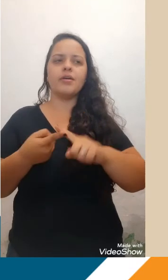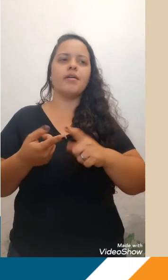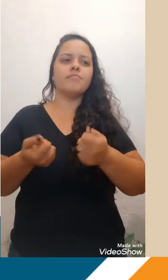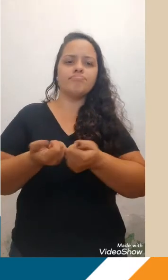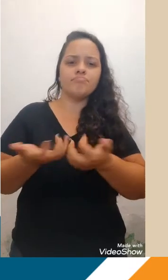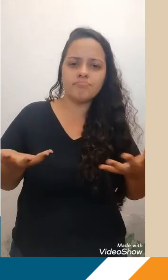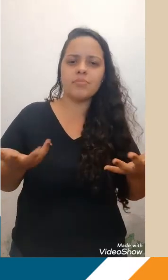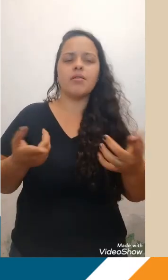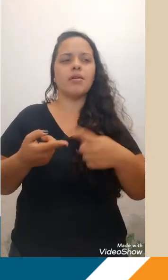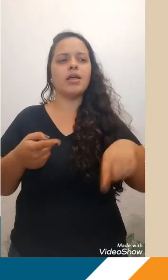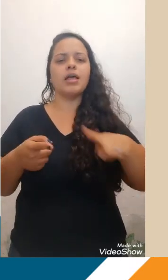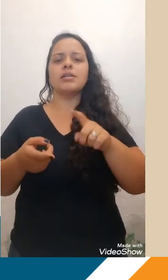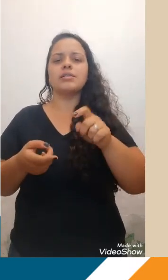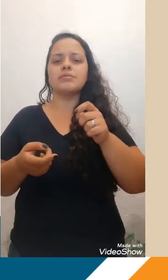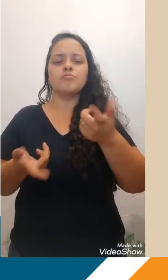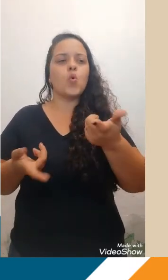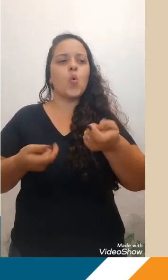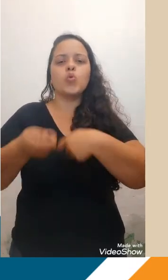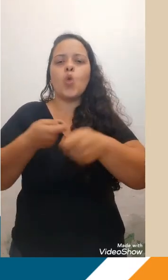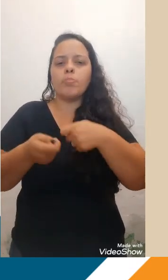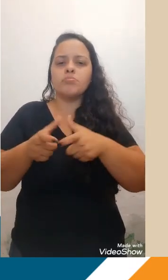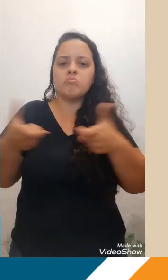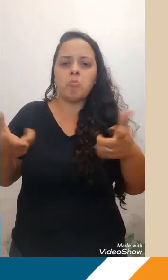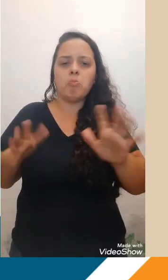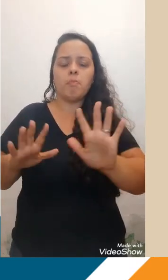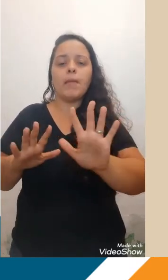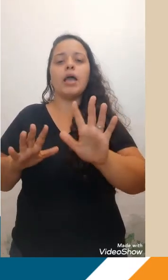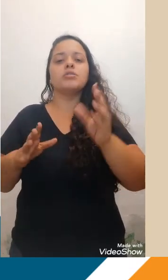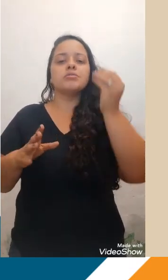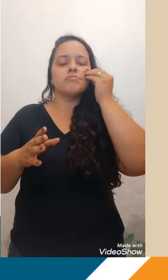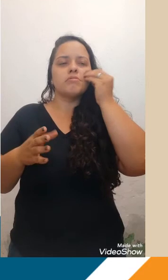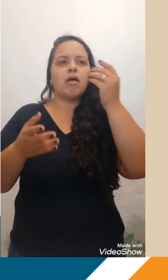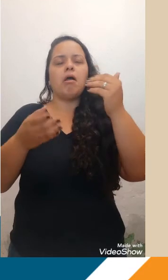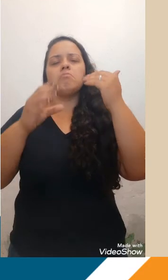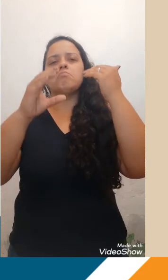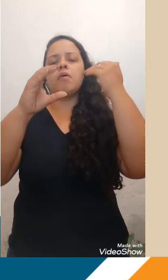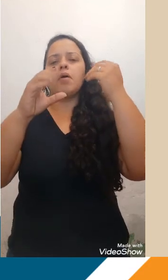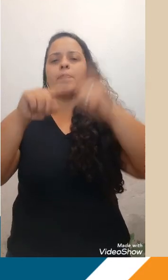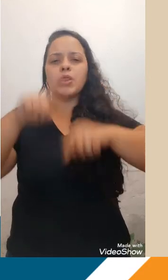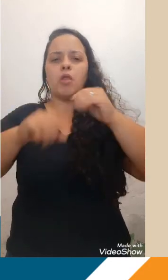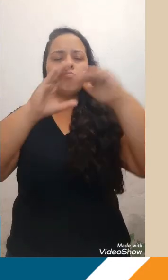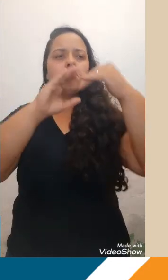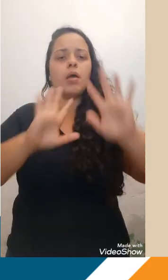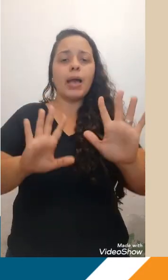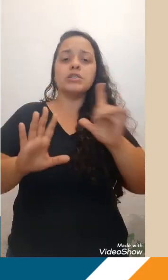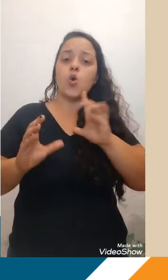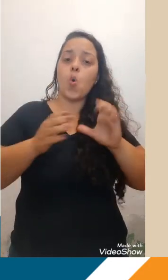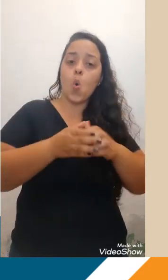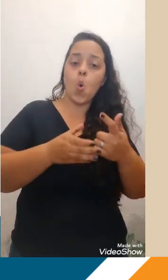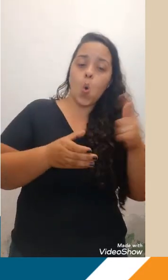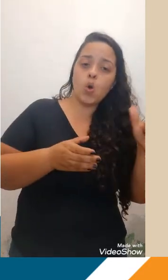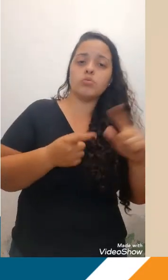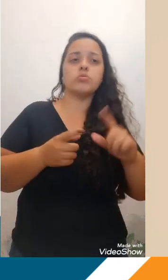de subsistência e sem grandes produções econômicas com objetivo de exportação. Por outro lado, nós tínhamos grupos